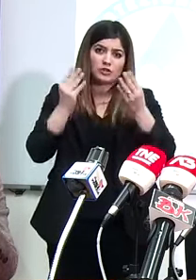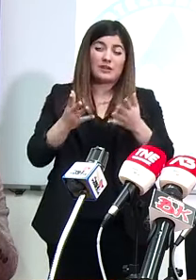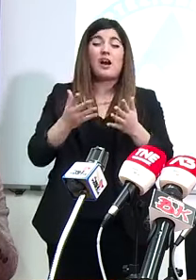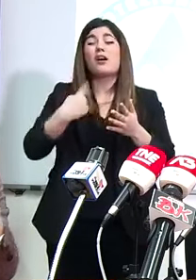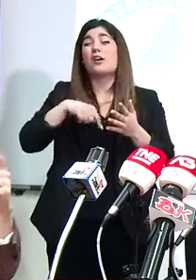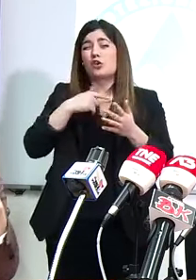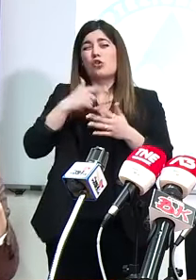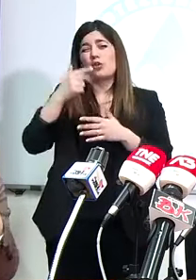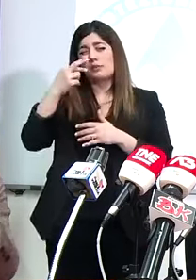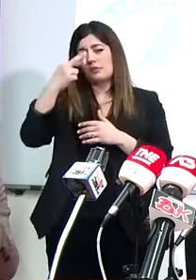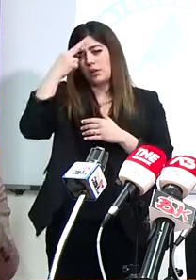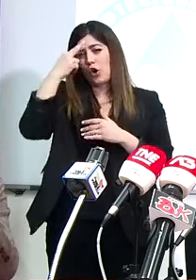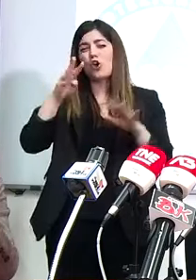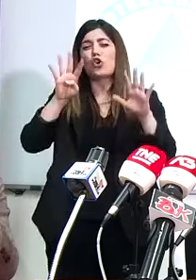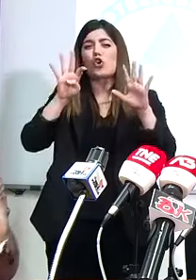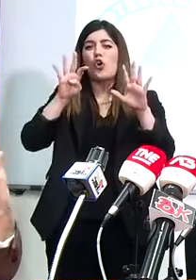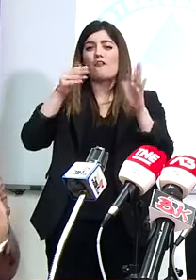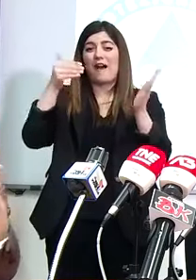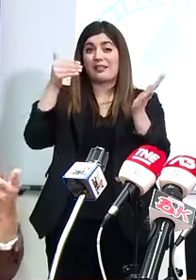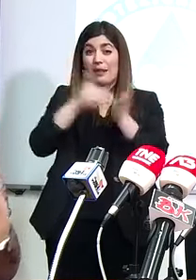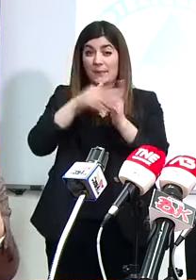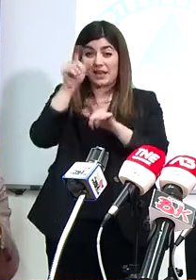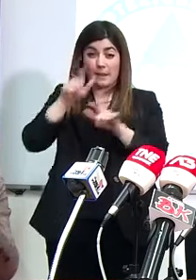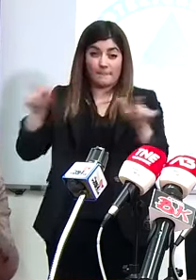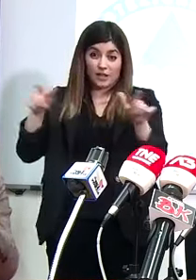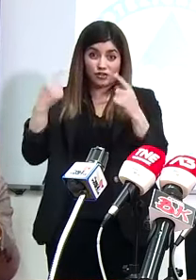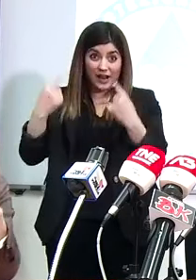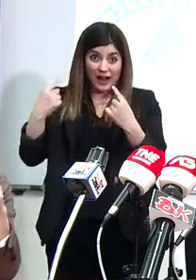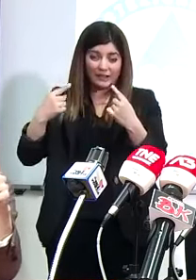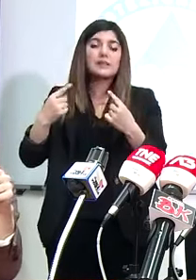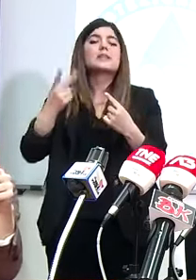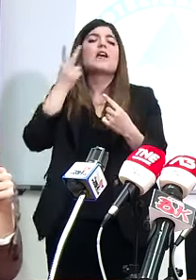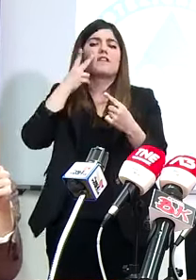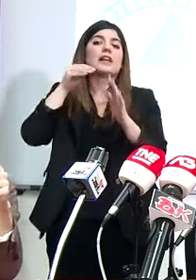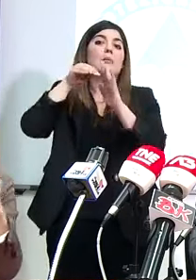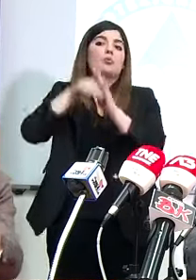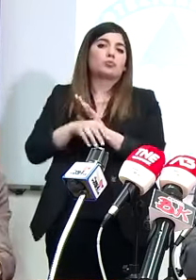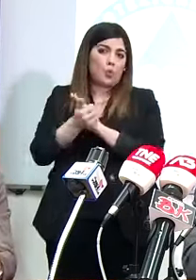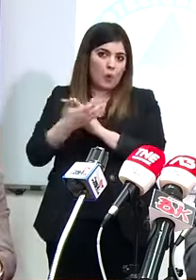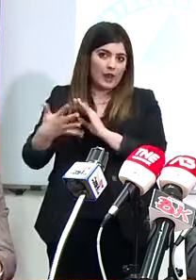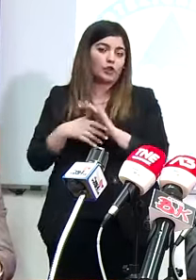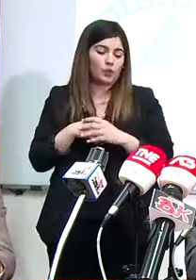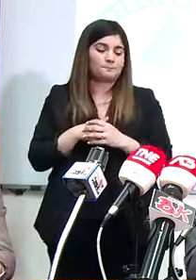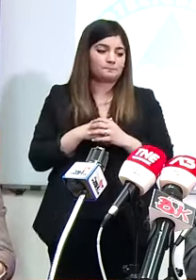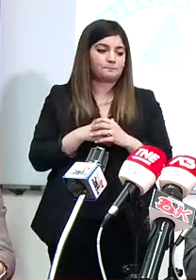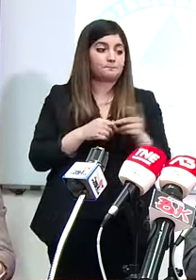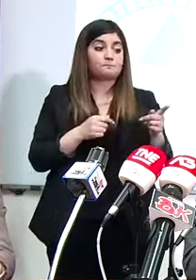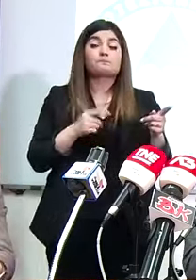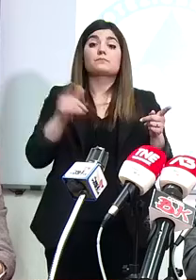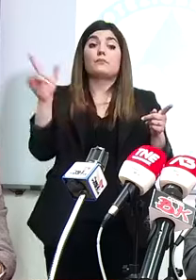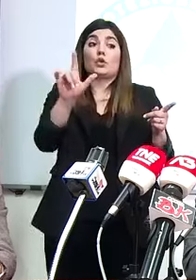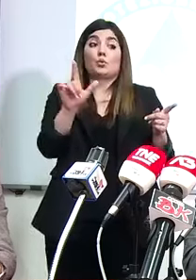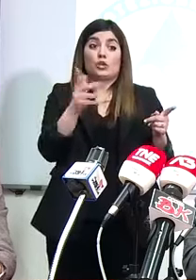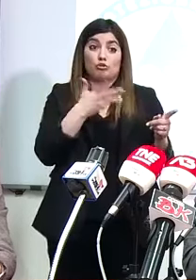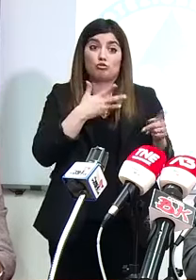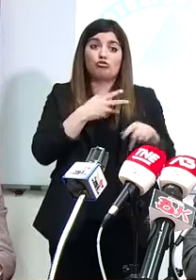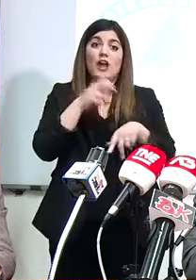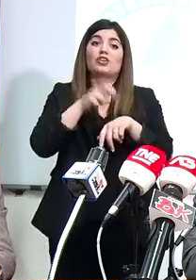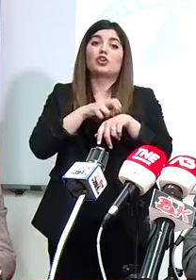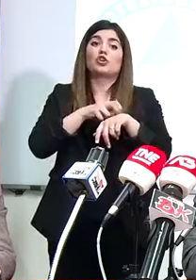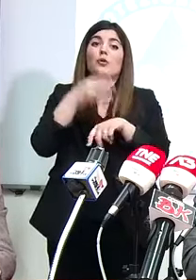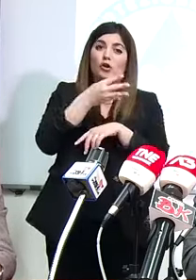come numero di persone in attesa quando siamo scesi va bene lunedì ci sarà il dottor mongillo e probabilmente anche il dottor